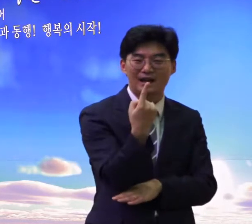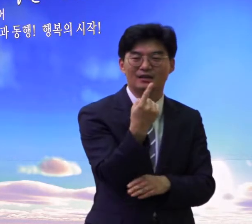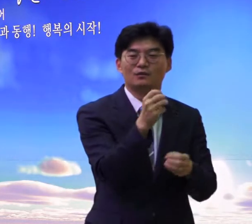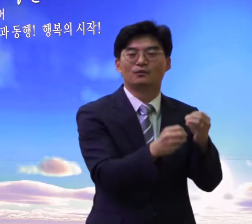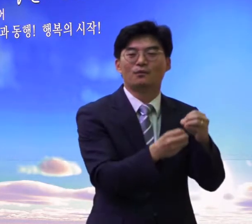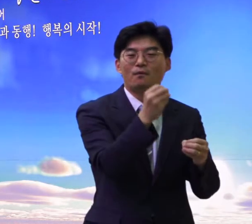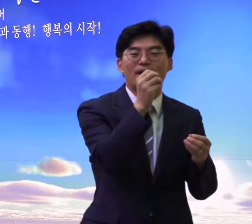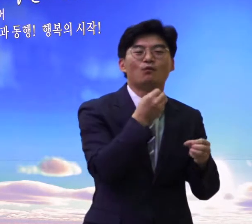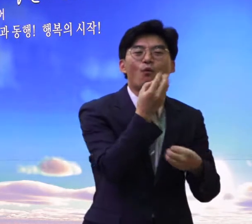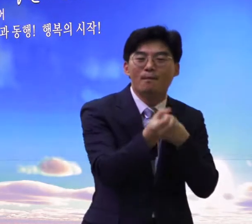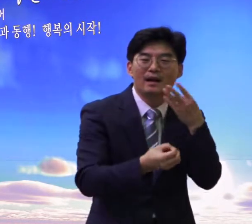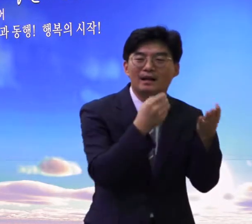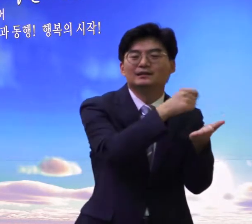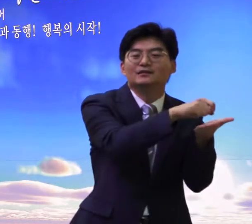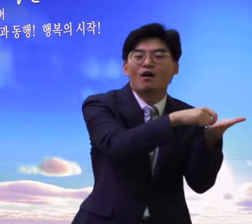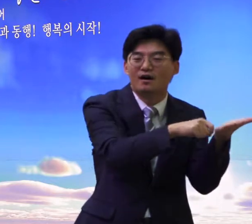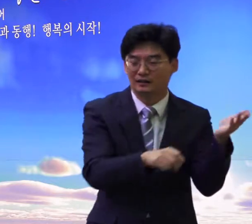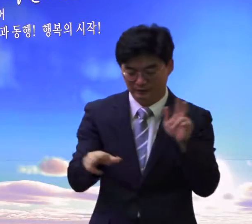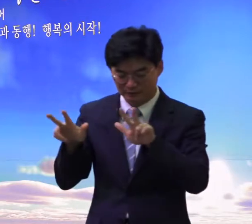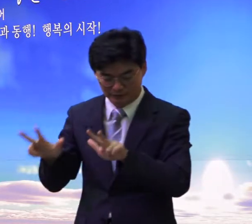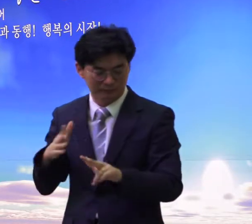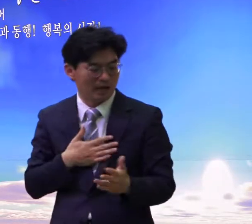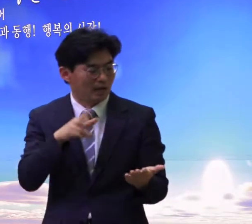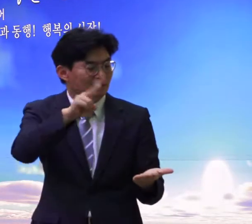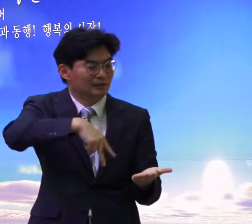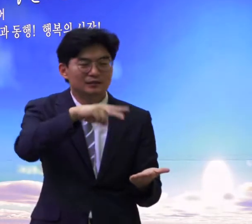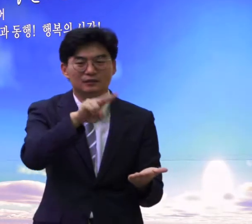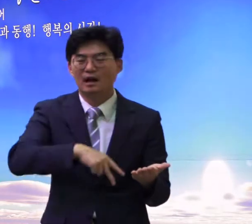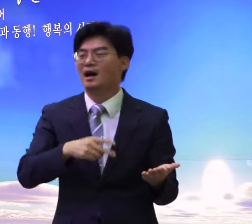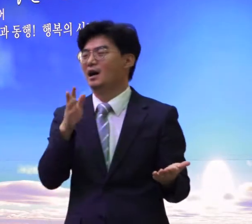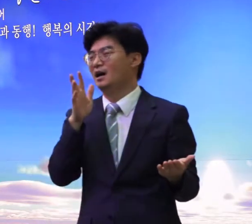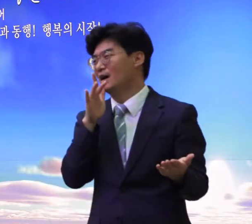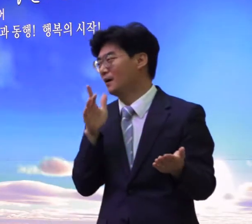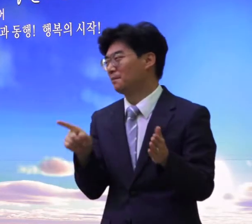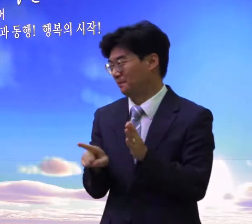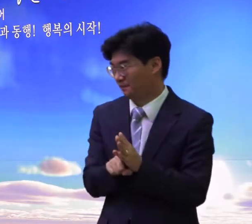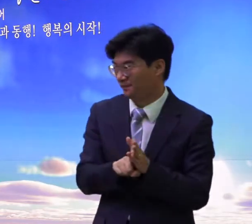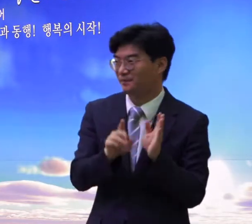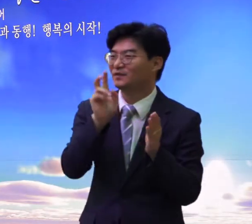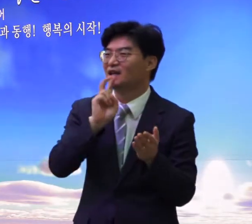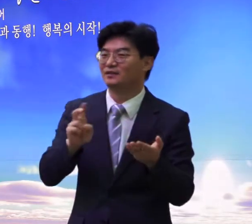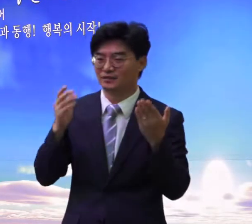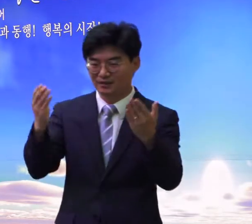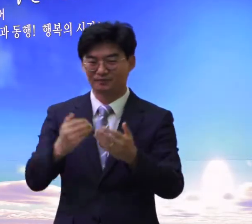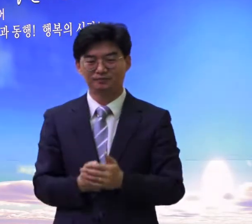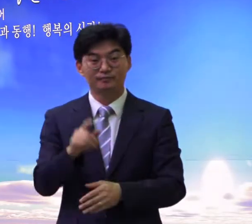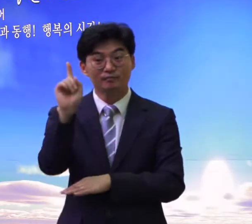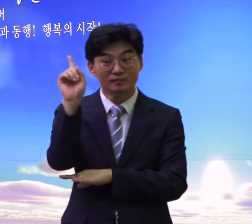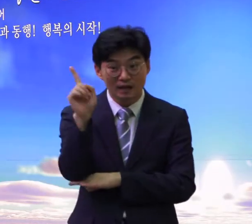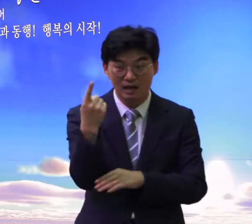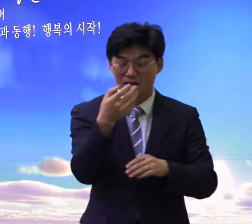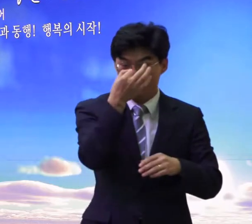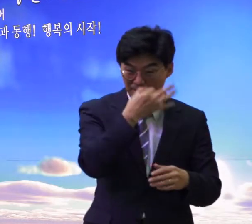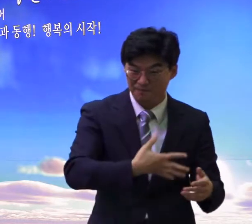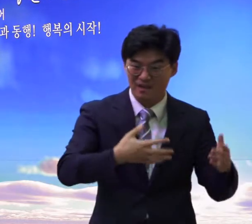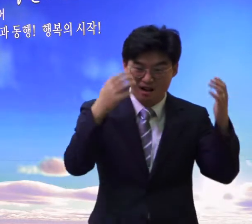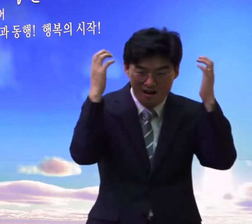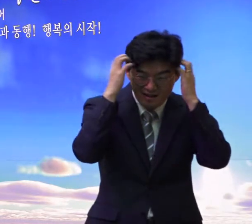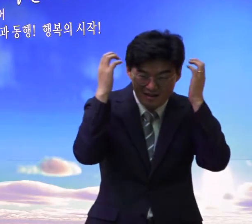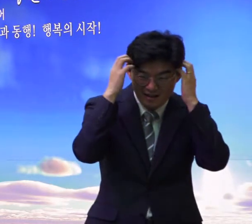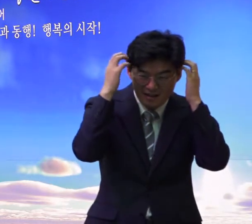그것은 다윗이 우리들처럼 혹독한 정말 너무나 힘든 광야 훈련 학교를 통과하면서